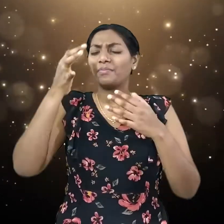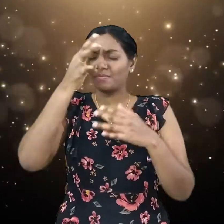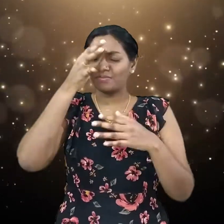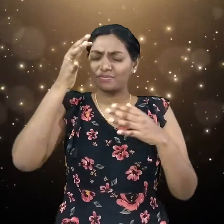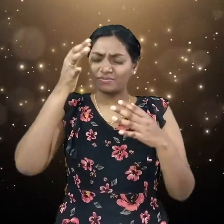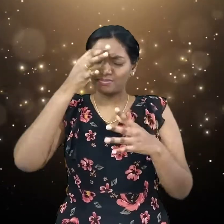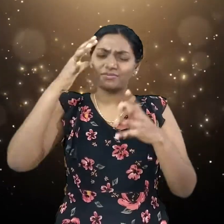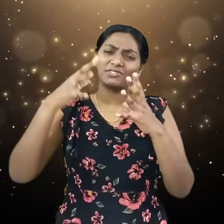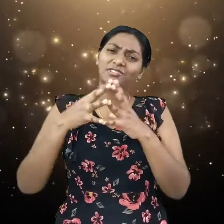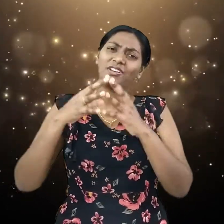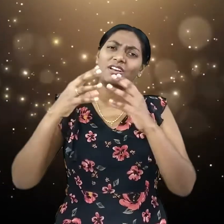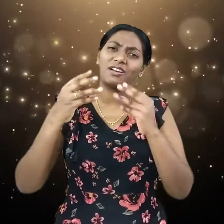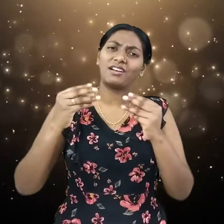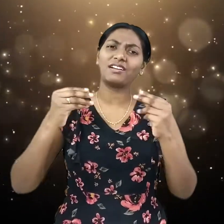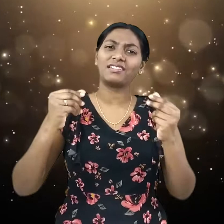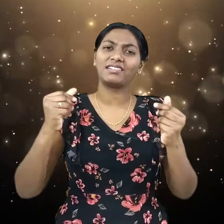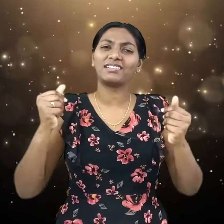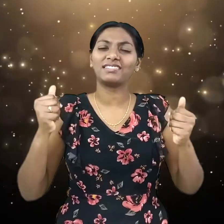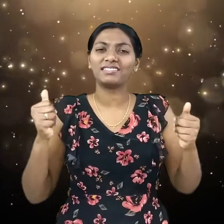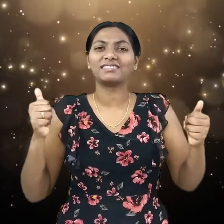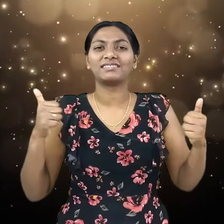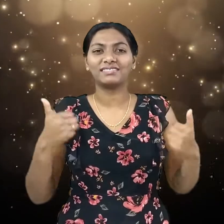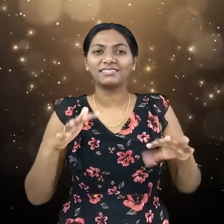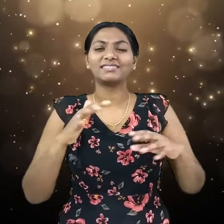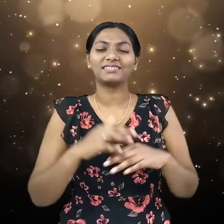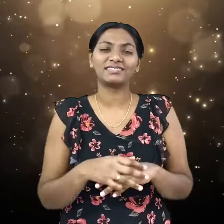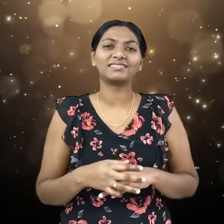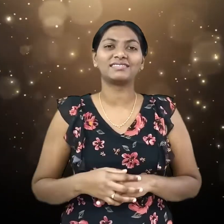में हर समस्या का समाधान।